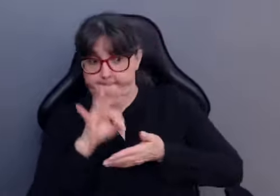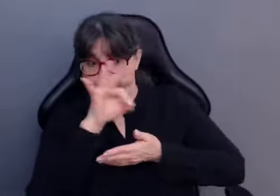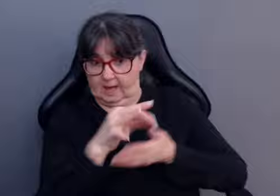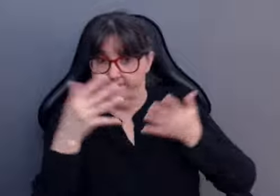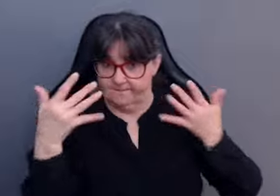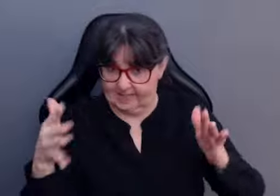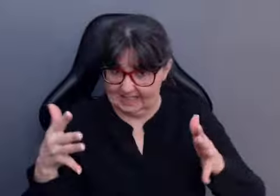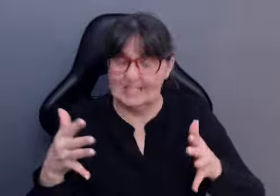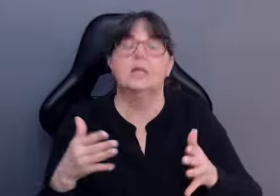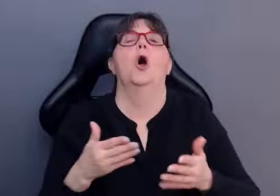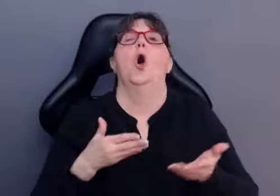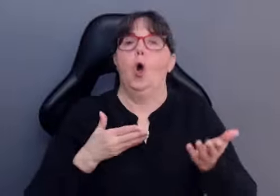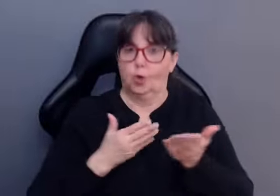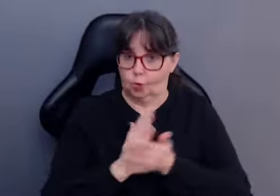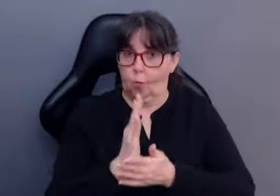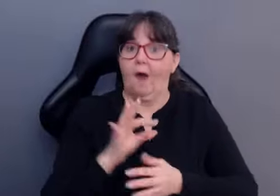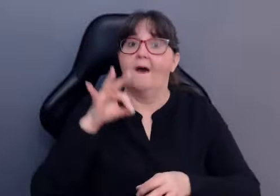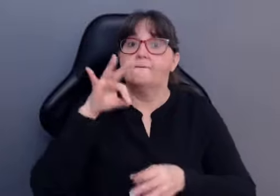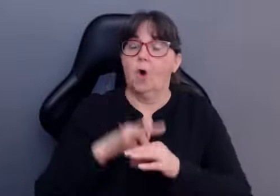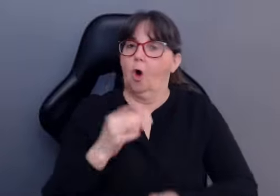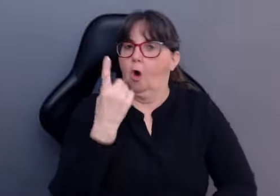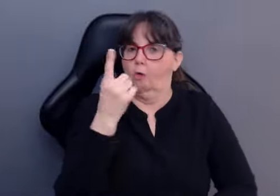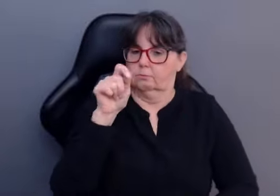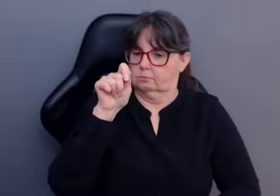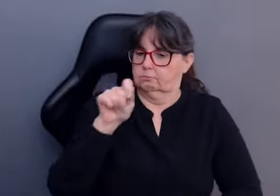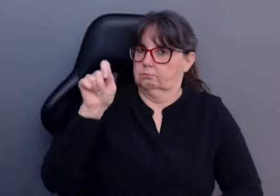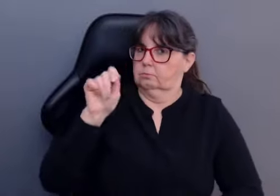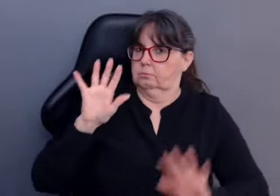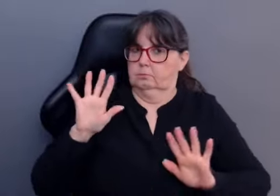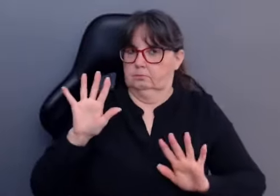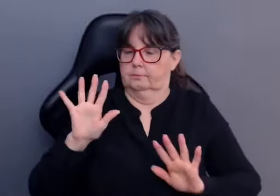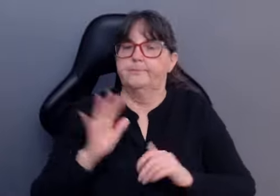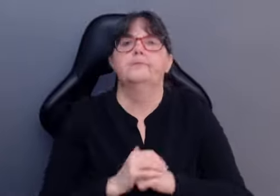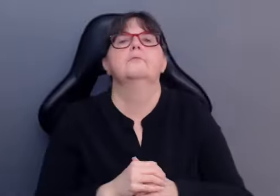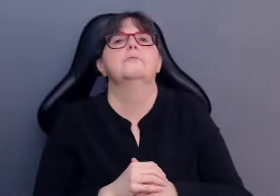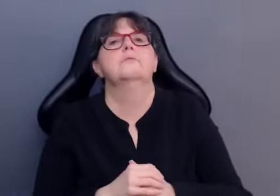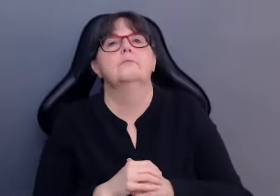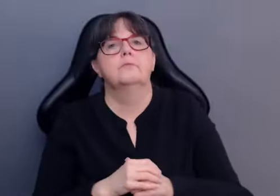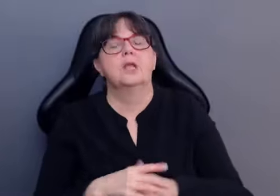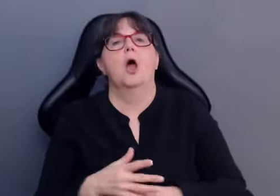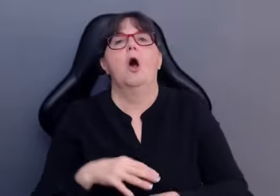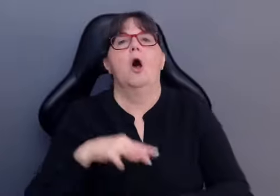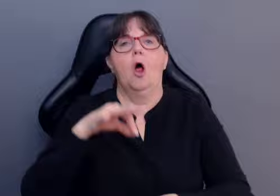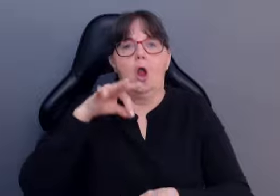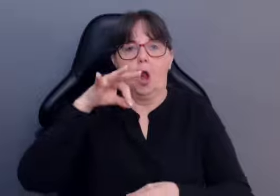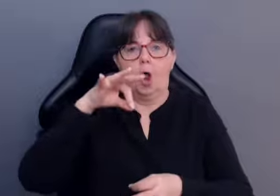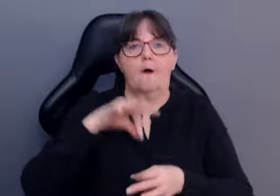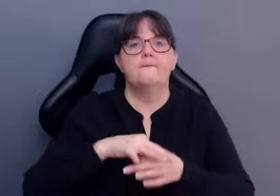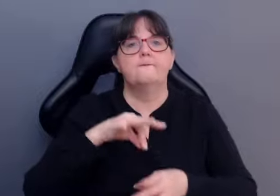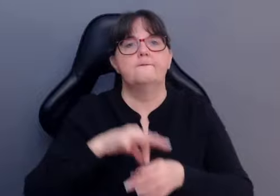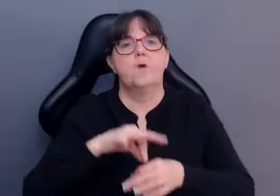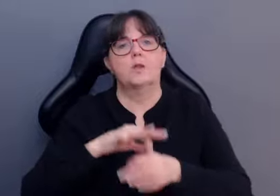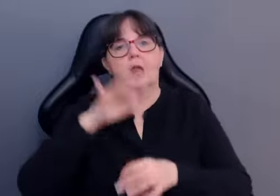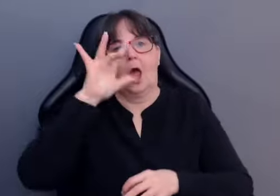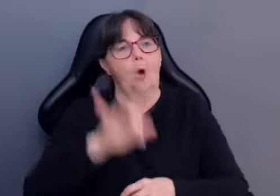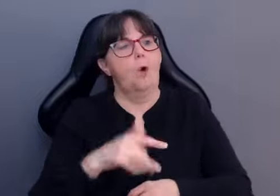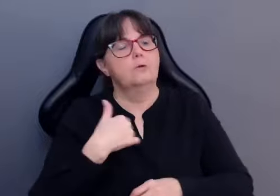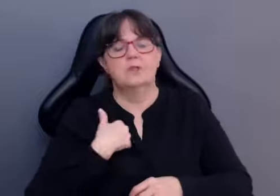ont droit à une voix chacun. Le vote par procuration n'est pas permis, à moins